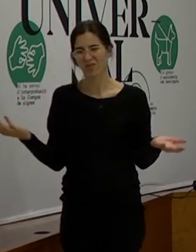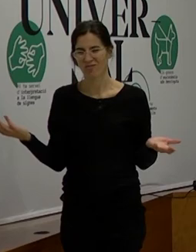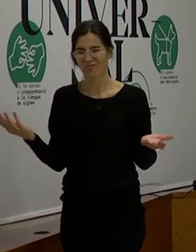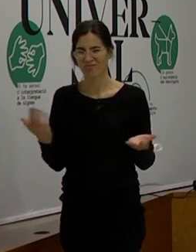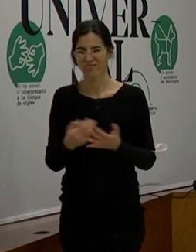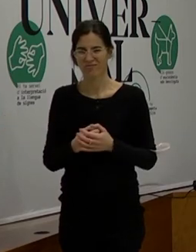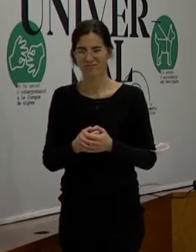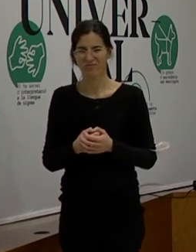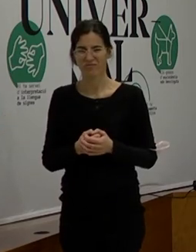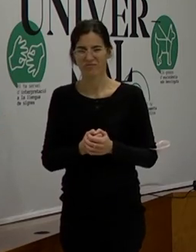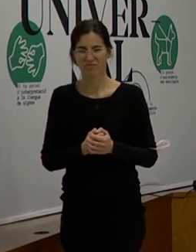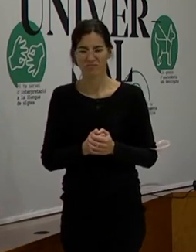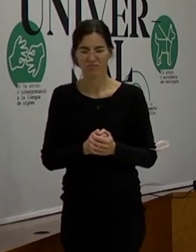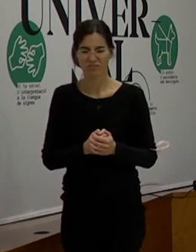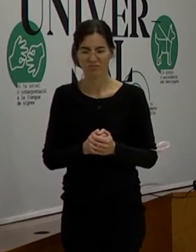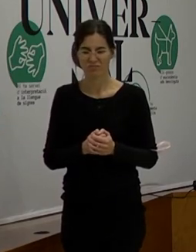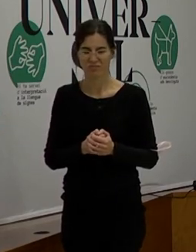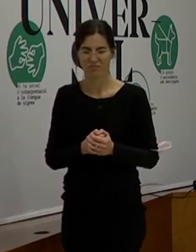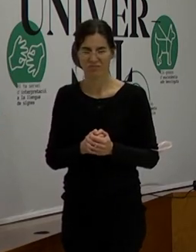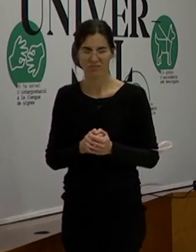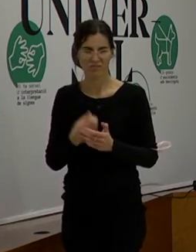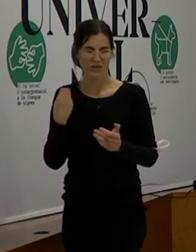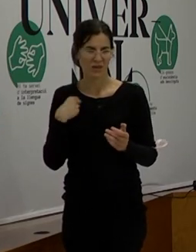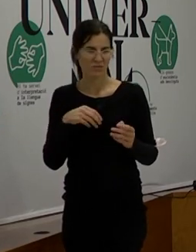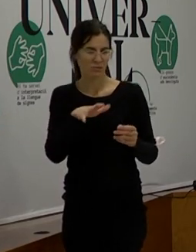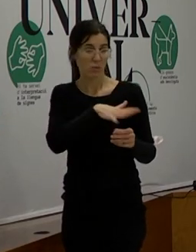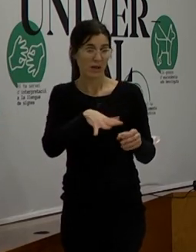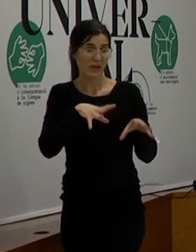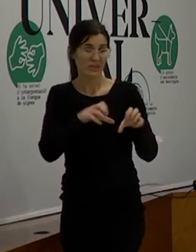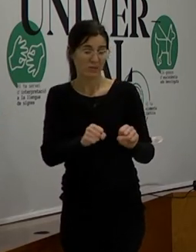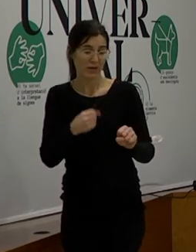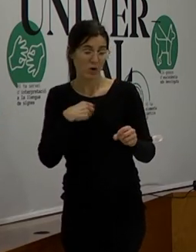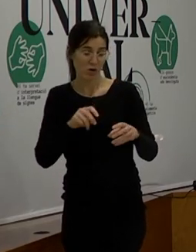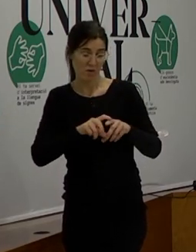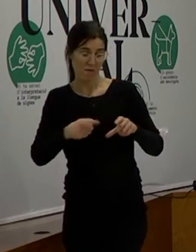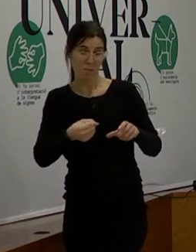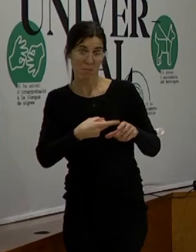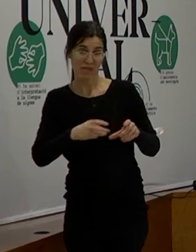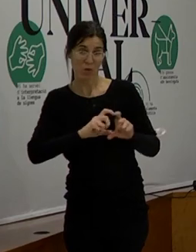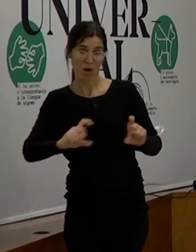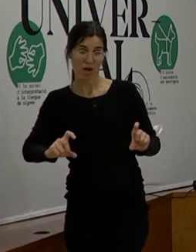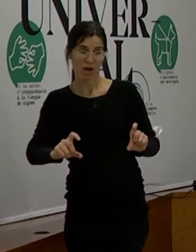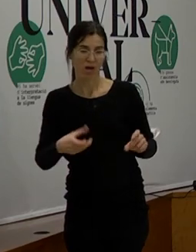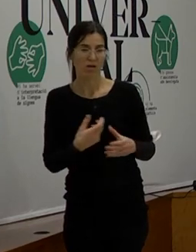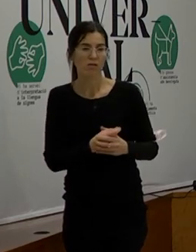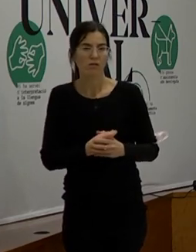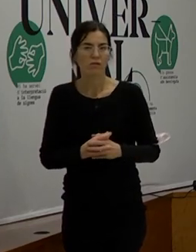Vale. Bueno, les places reservades amb matrícula, però torno a insistir,